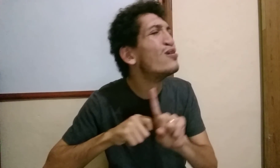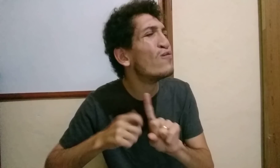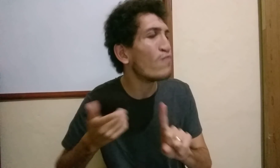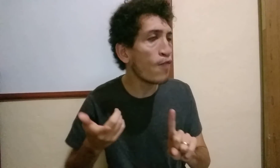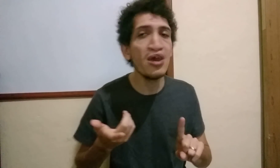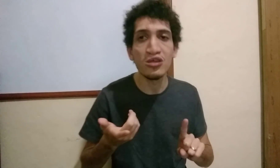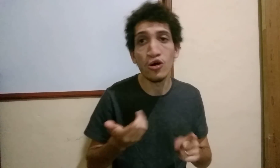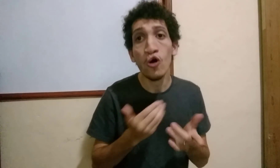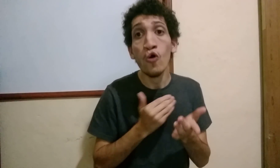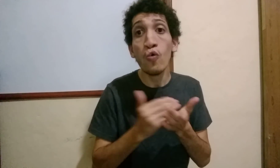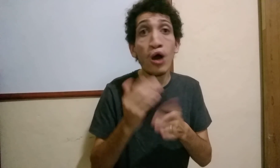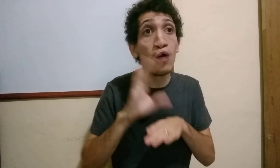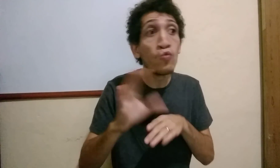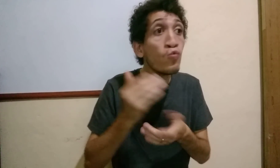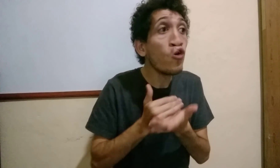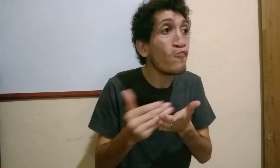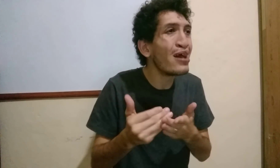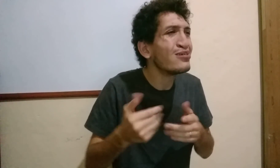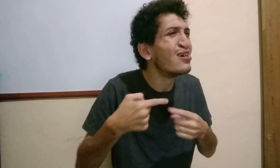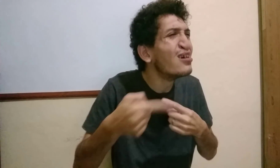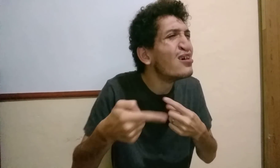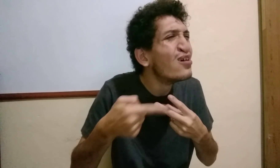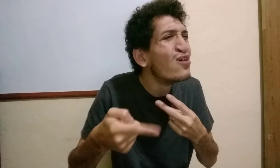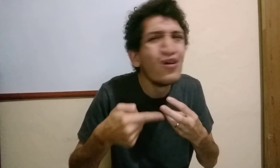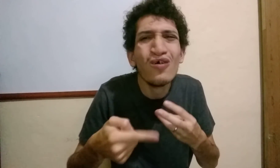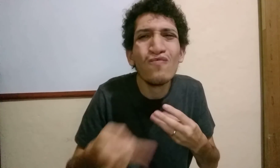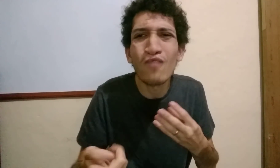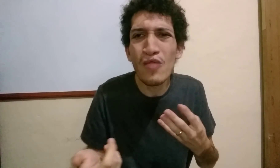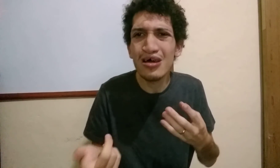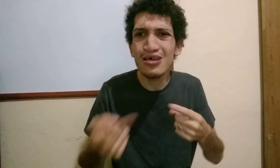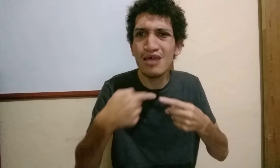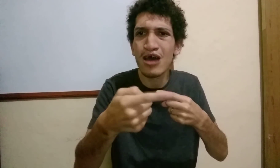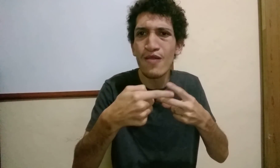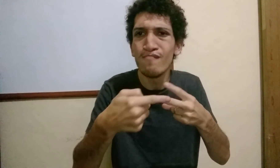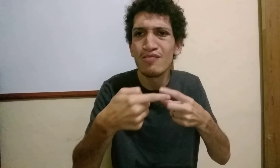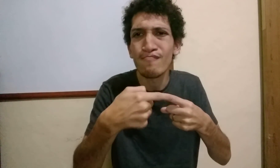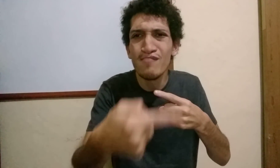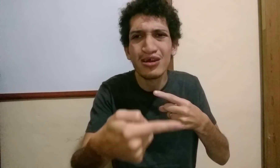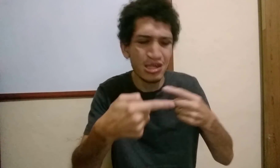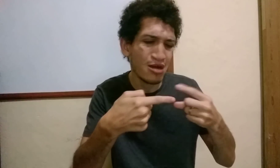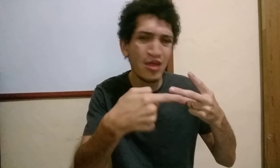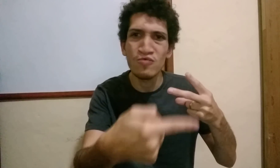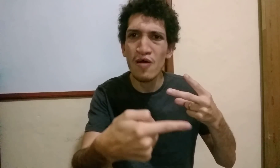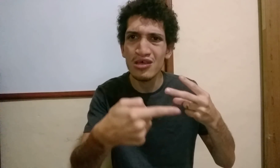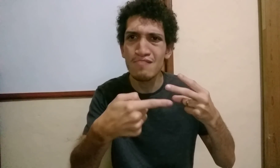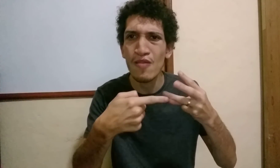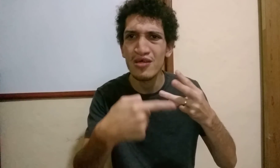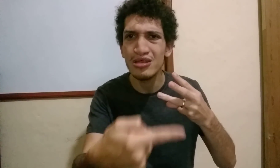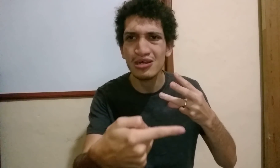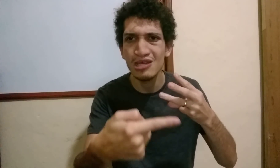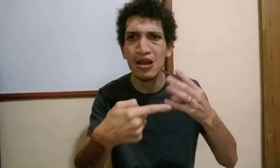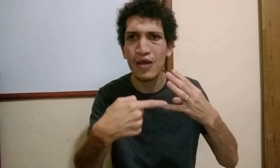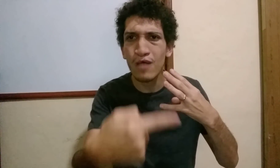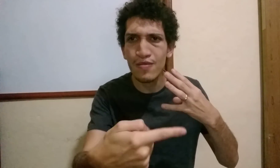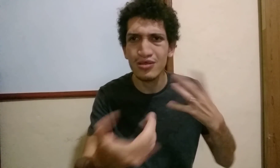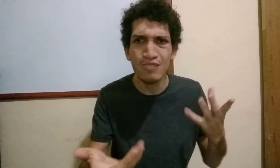Qual mês! O curso começa! Qual é essa semana! Na primeira semana! Na segunda semana! Na terceira semana! Na quarta semana!